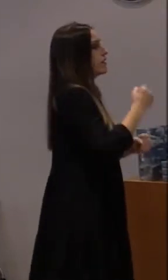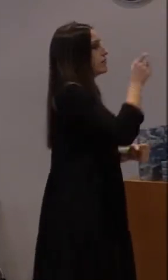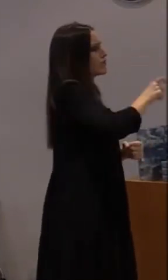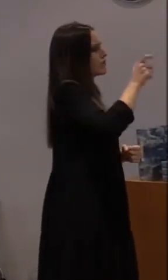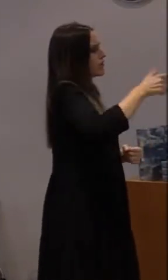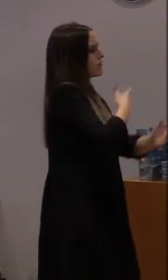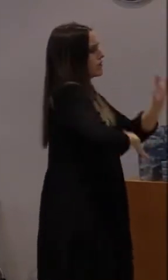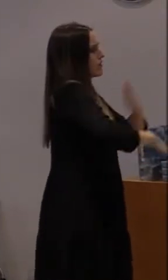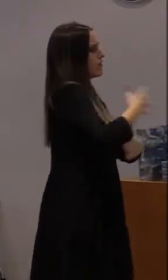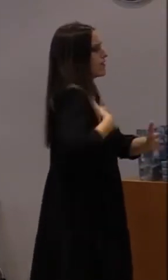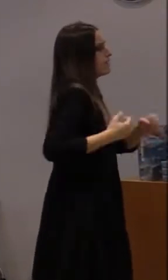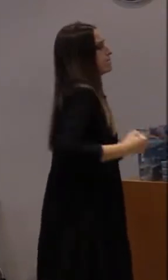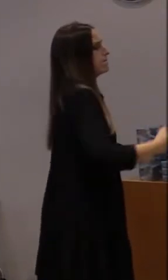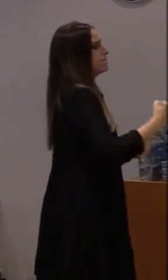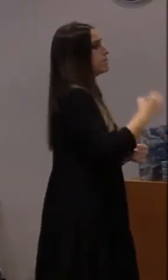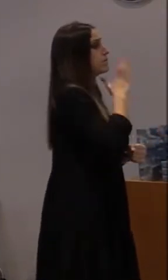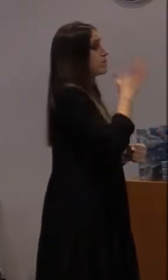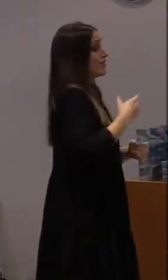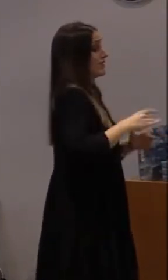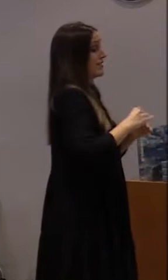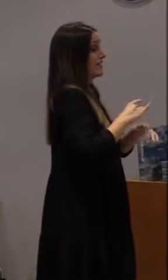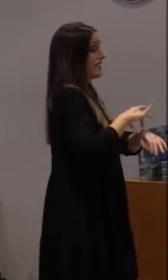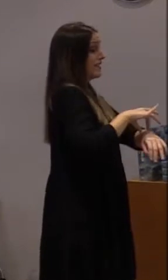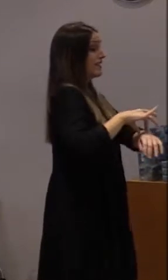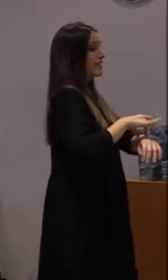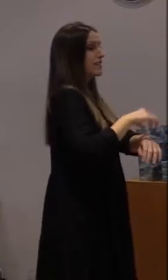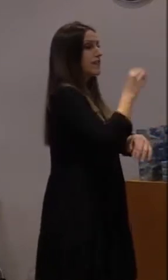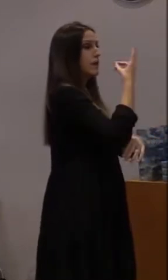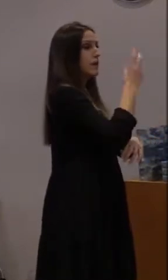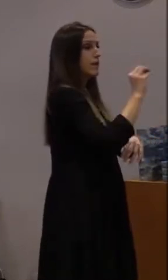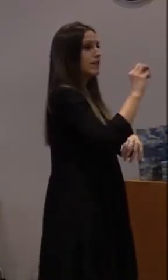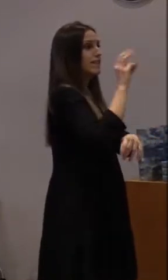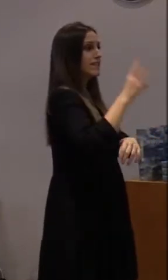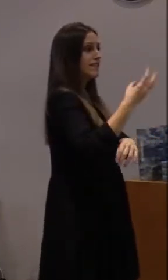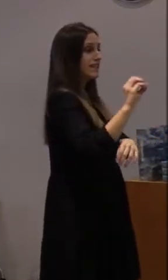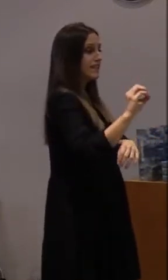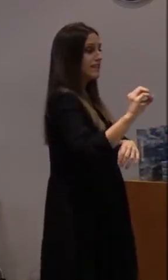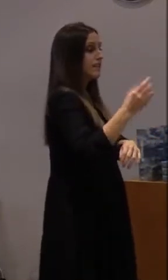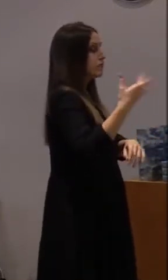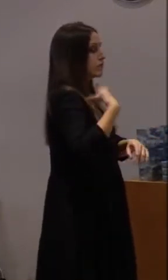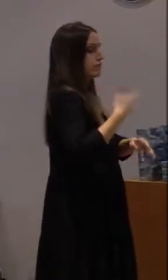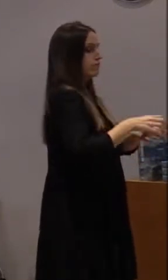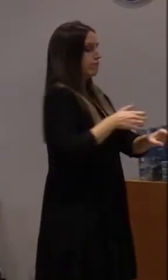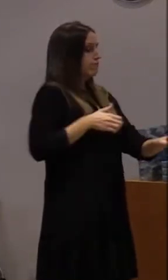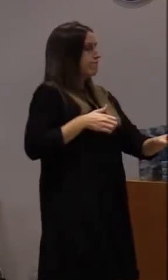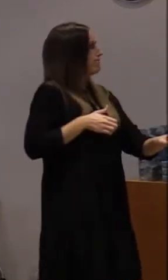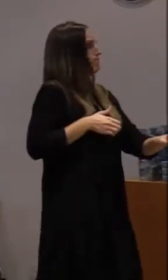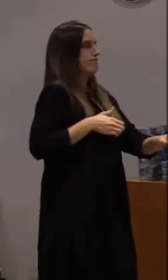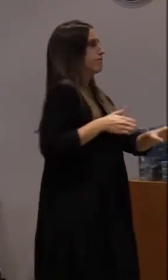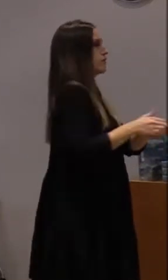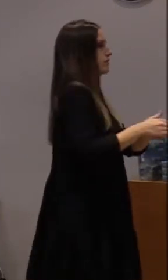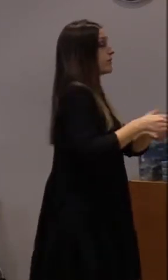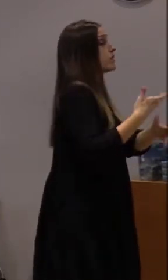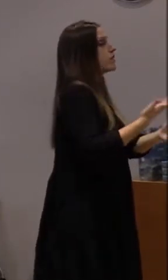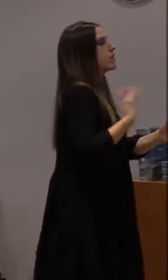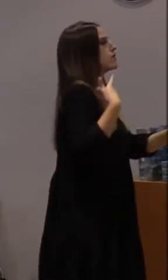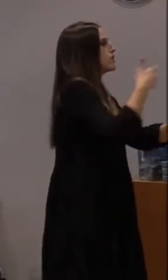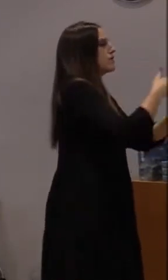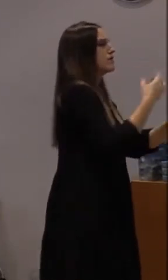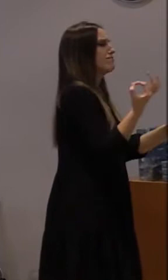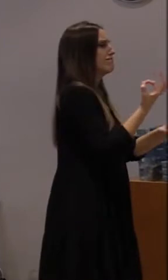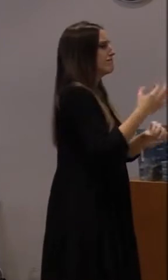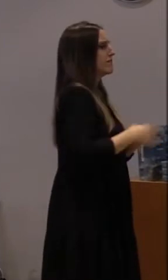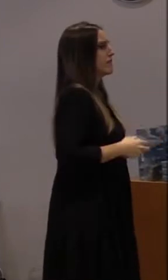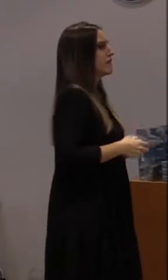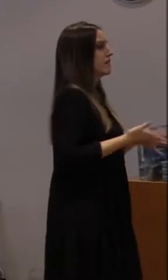con discapacidad, porque la Agenda 2030 se compromete a no dejar a nadie atrás. Por eso lo que se pretende es